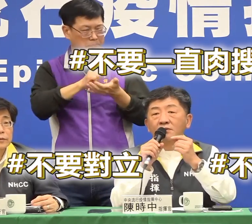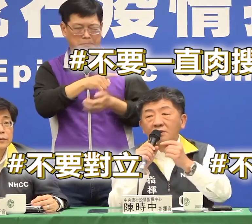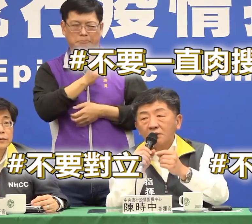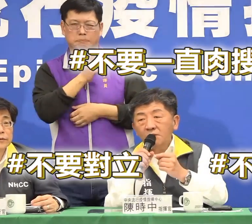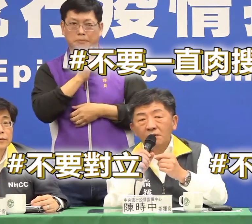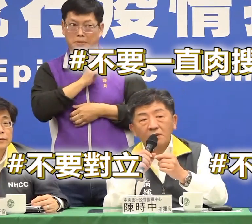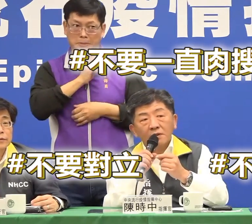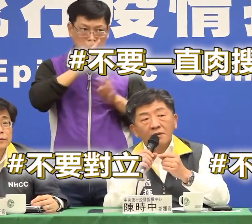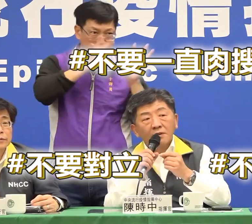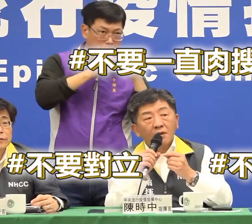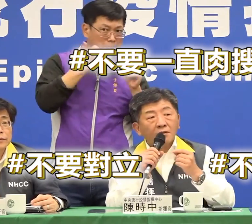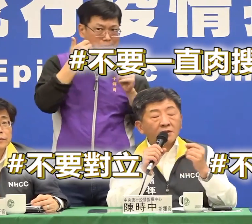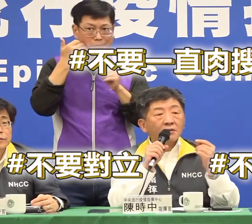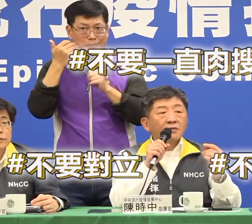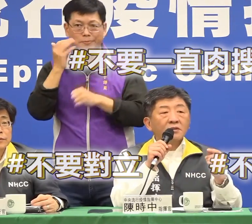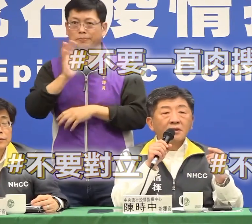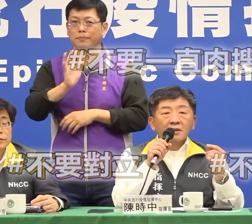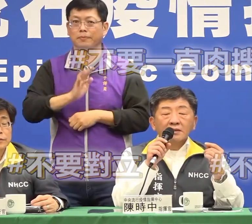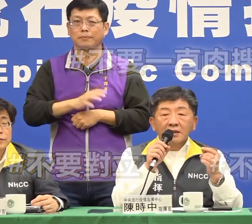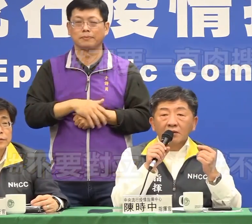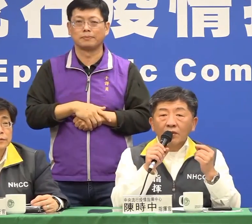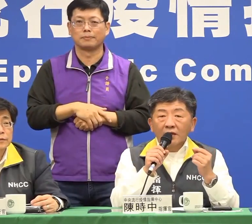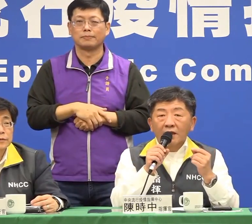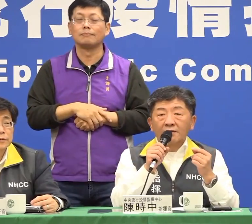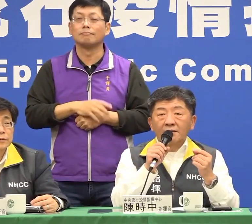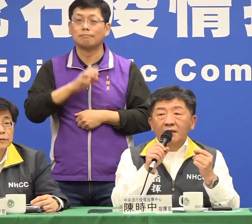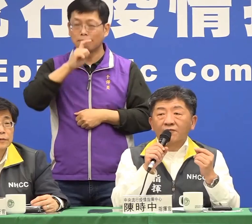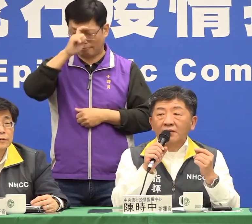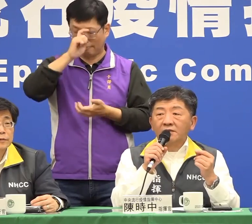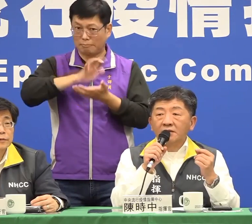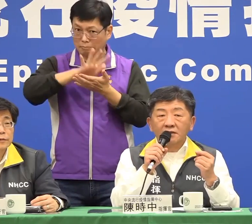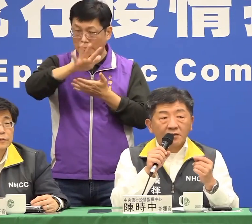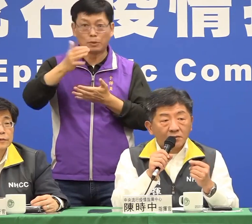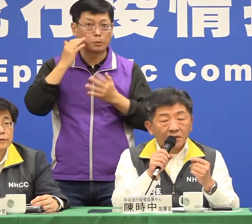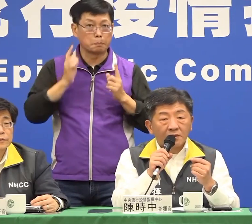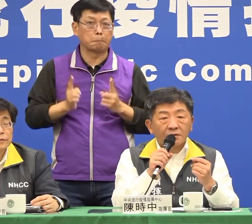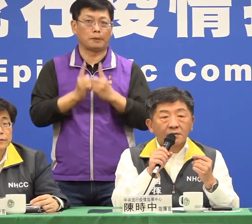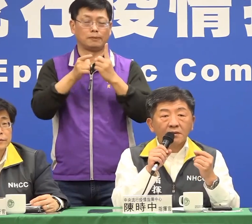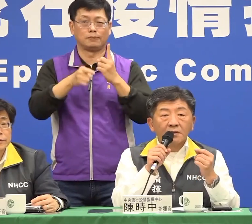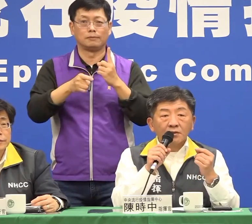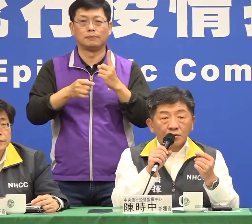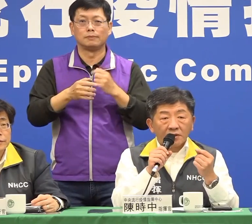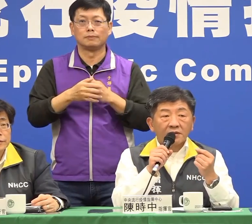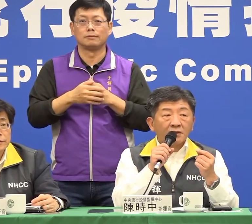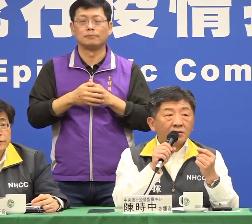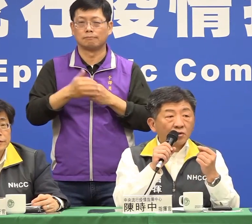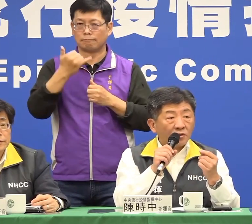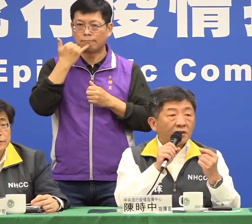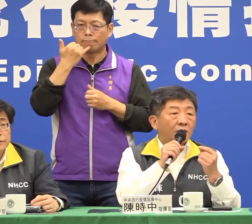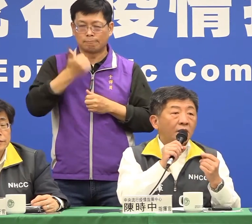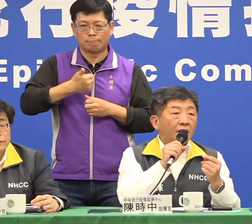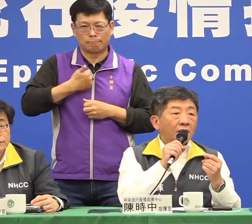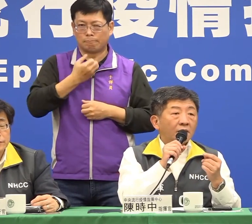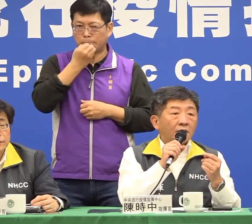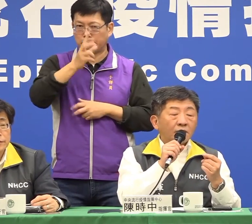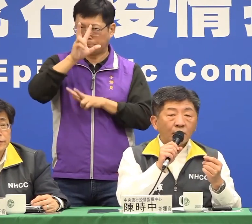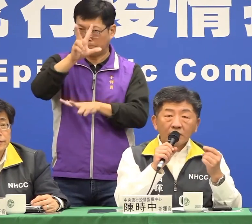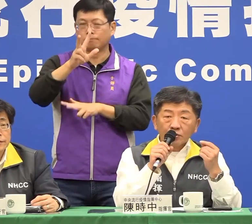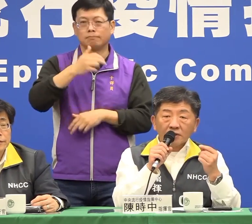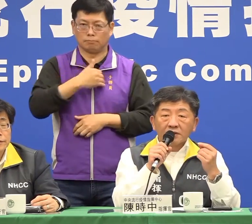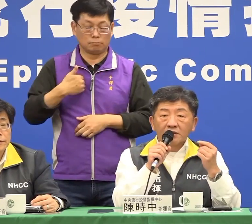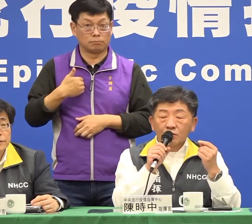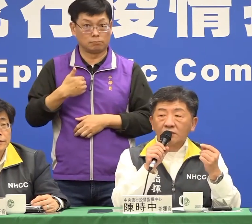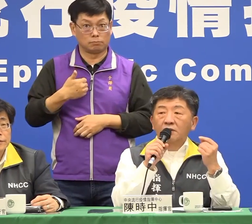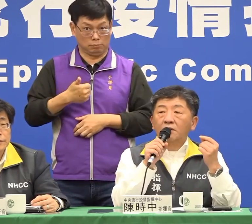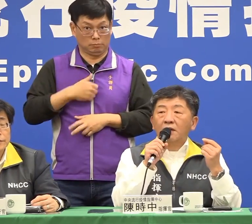直肉搜，哦，那这都是让未来大家发生这些情况的时候选择说真话，唯